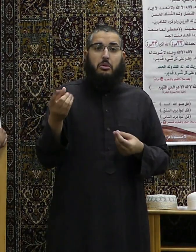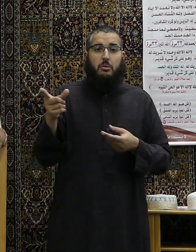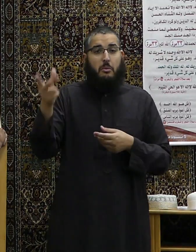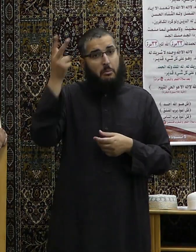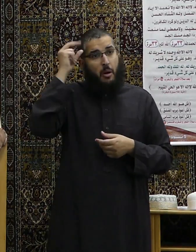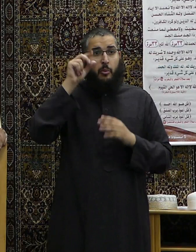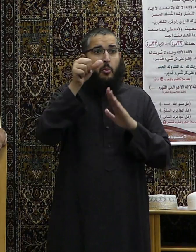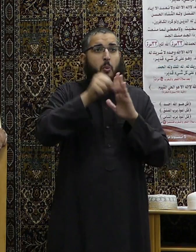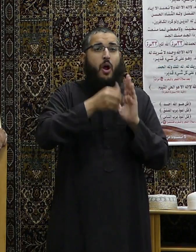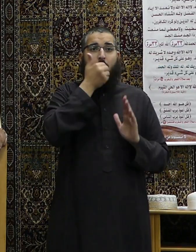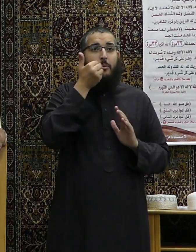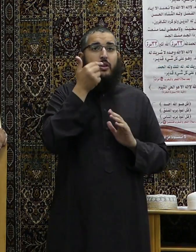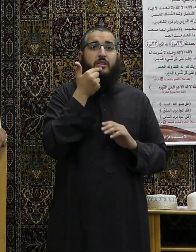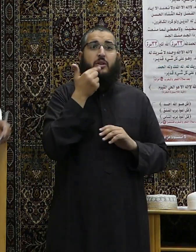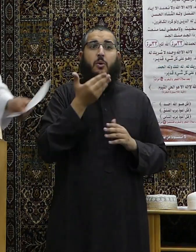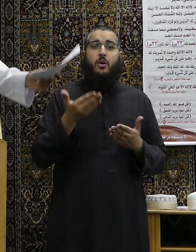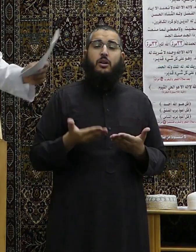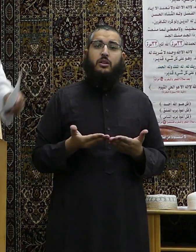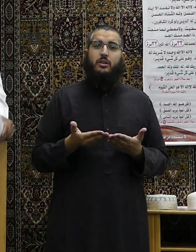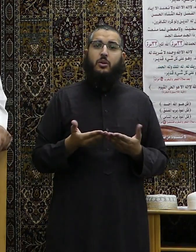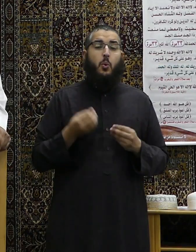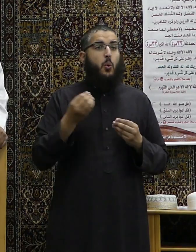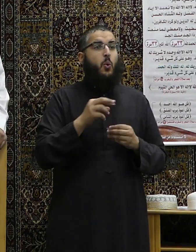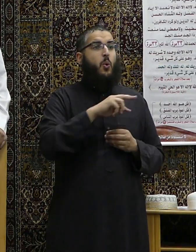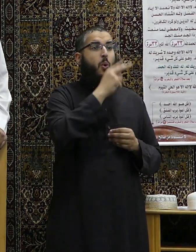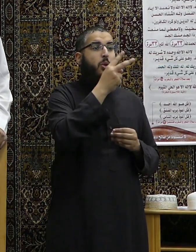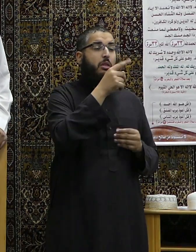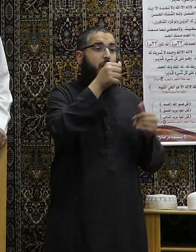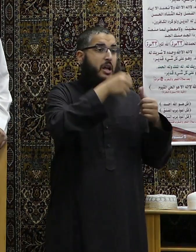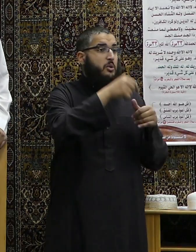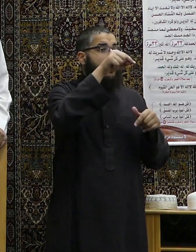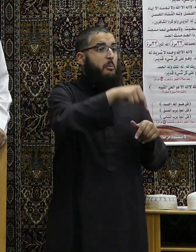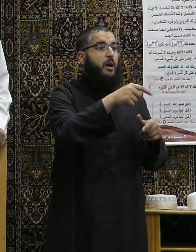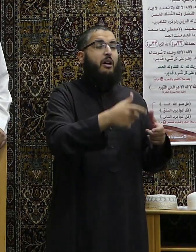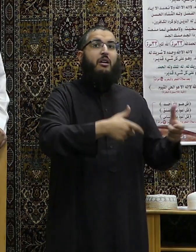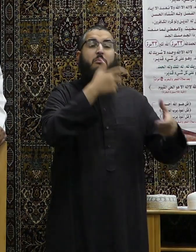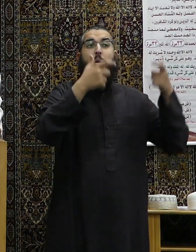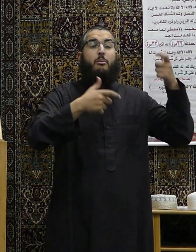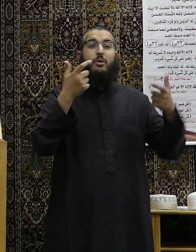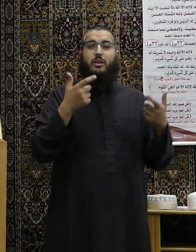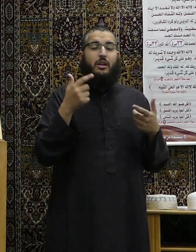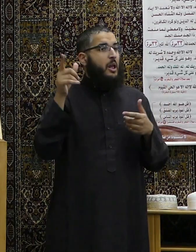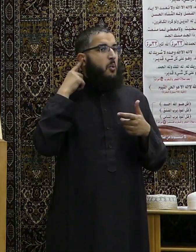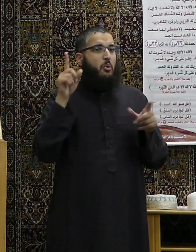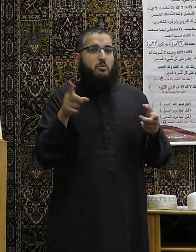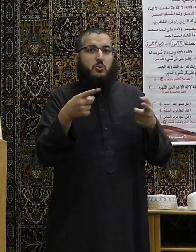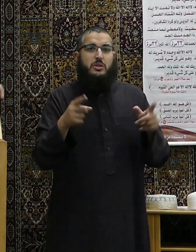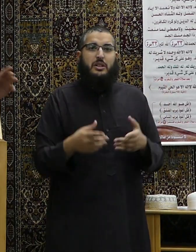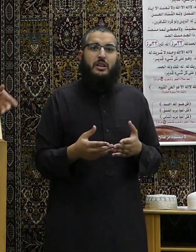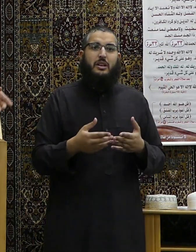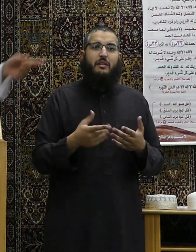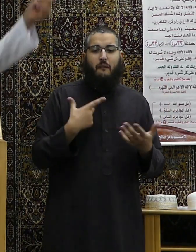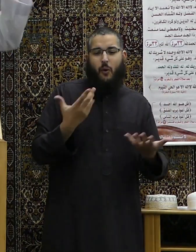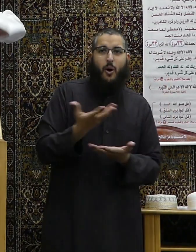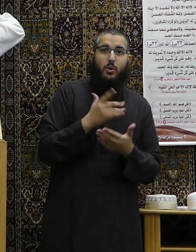pas compris c'est quoi Ramadan. Ou d'autres qui vont rester en bas des immeubles à écouter de la musique, à se faire une